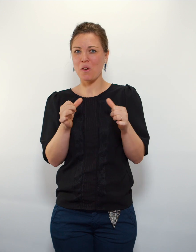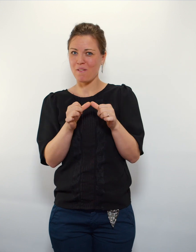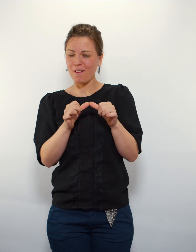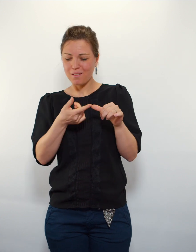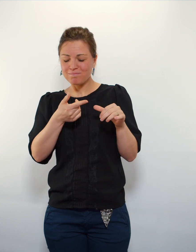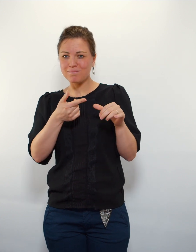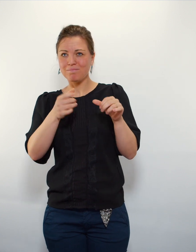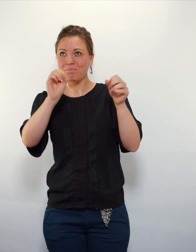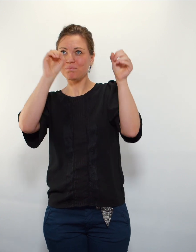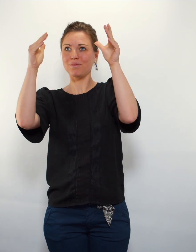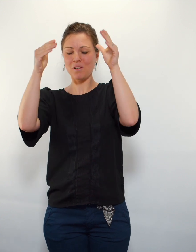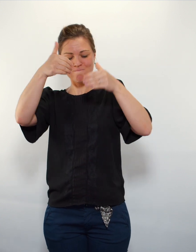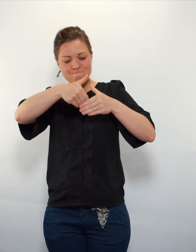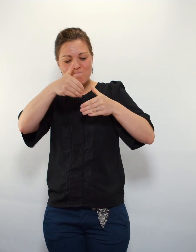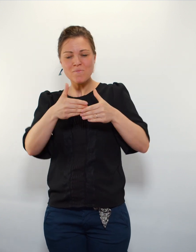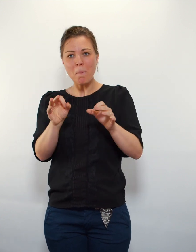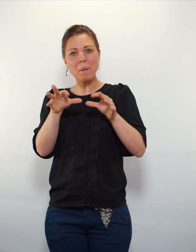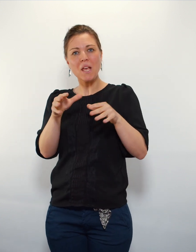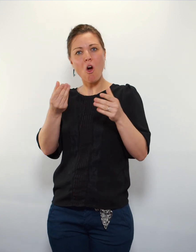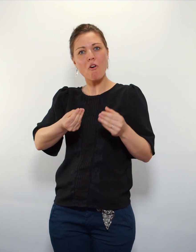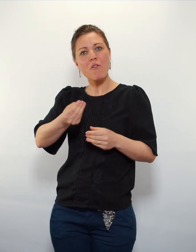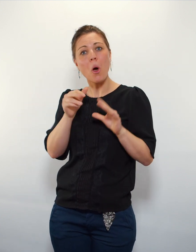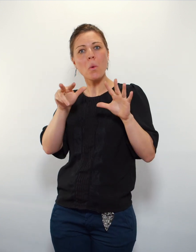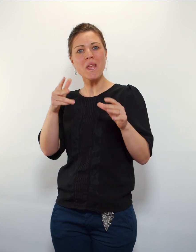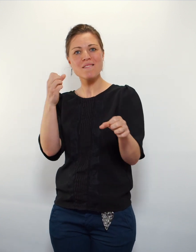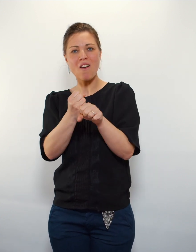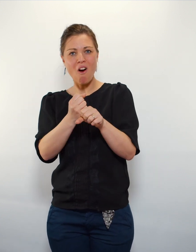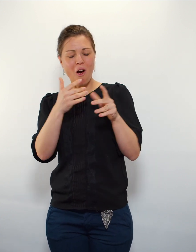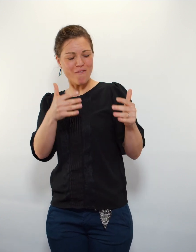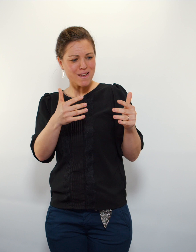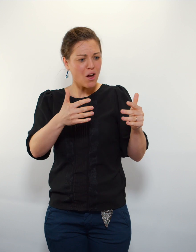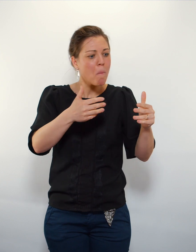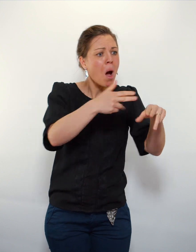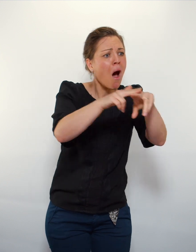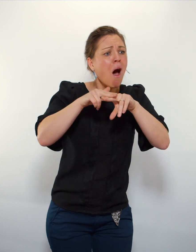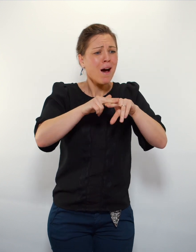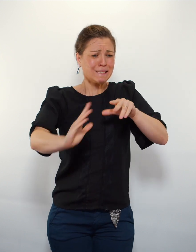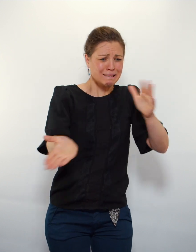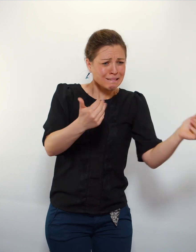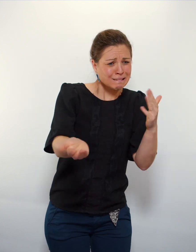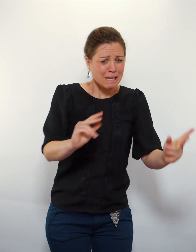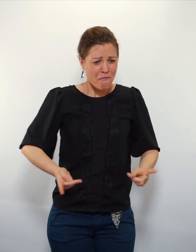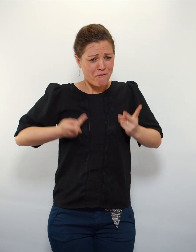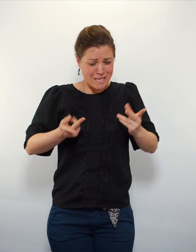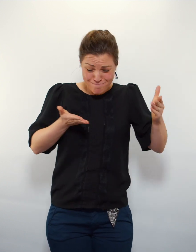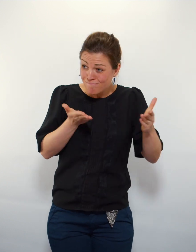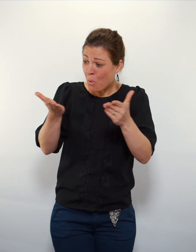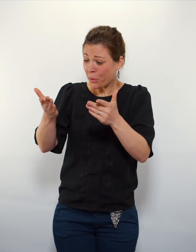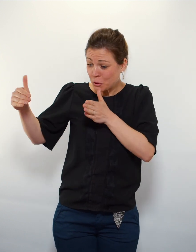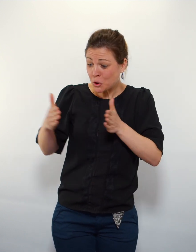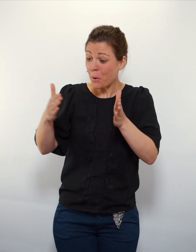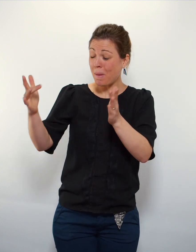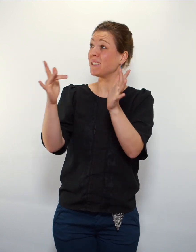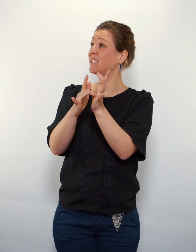route, essayant par tous les moyens d'attirer leur attention sur un autre chemin. Le seul chemin qui mène à la vie. Ce chemin, son nom est